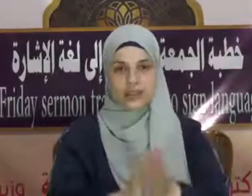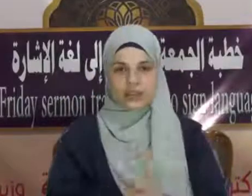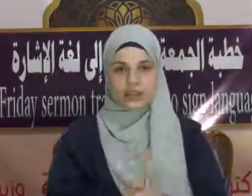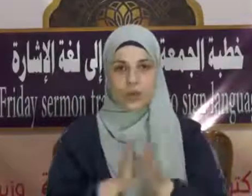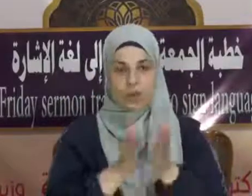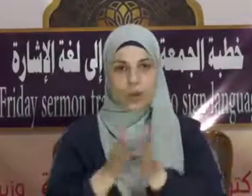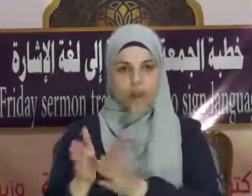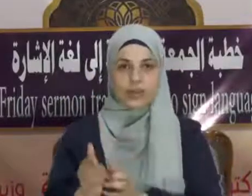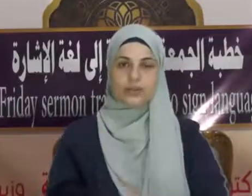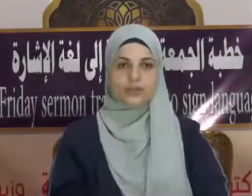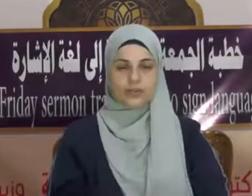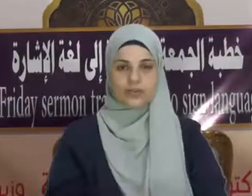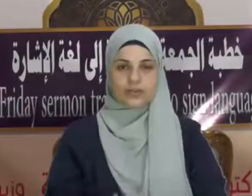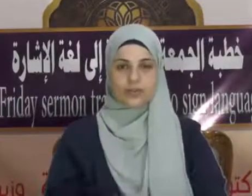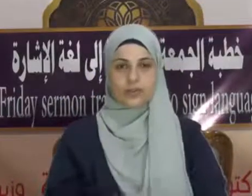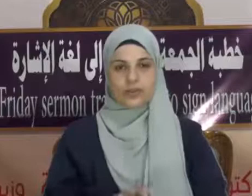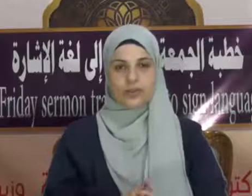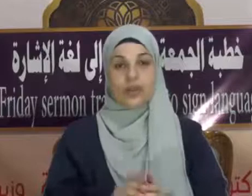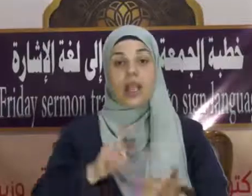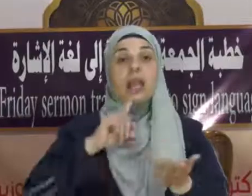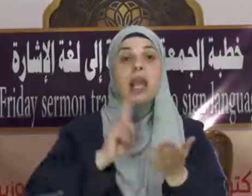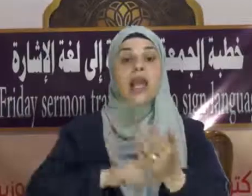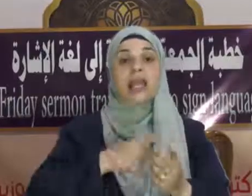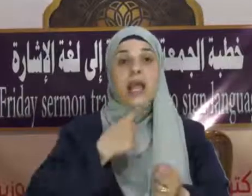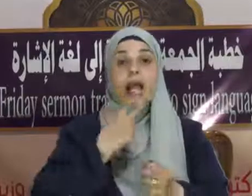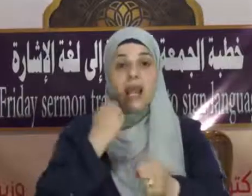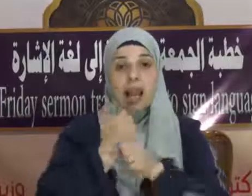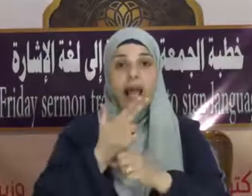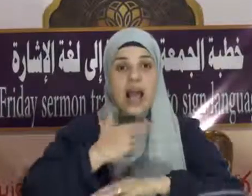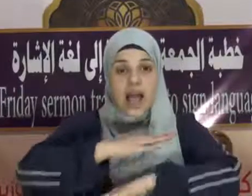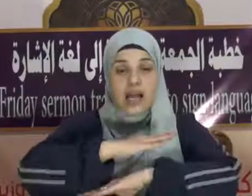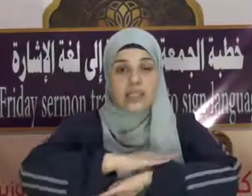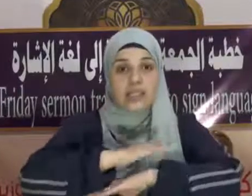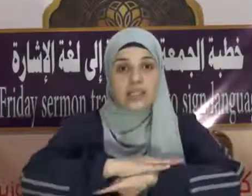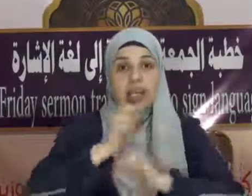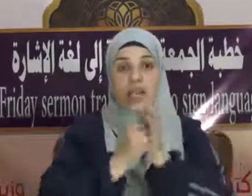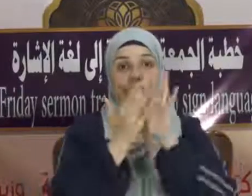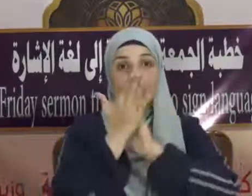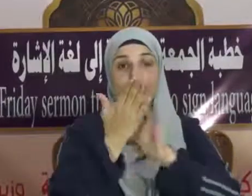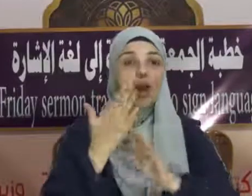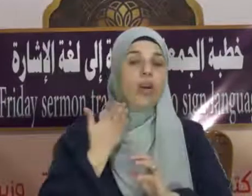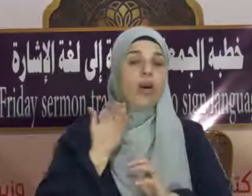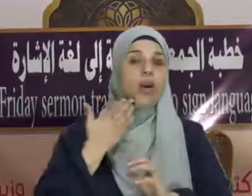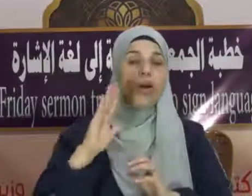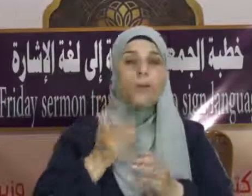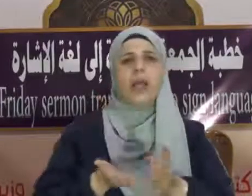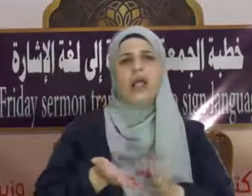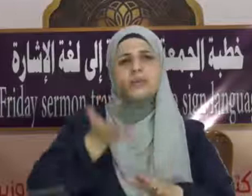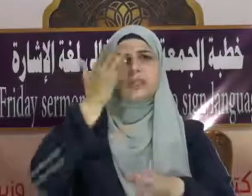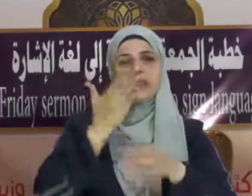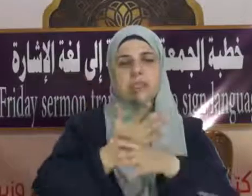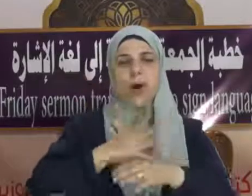الدين. وبعد، فإن الإحسان إلى الجار قيمة نبيلة توثق